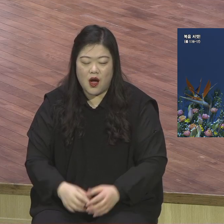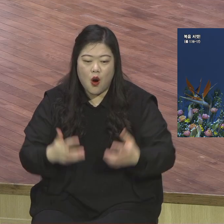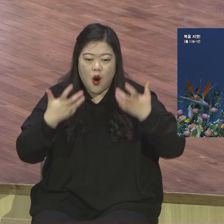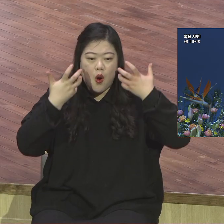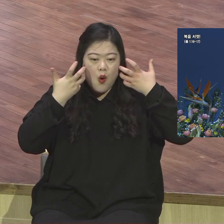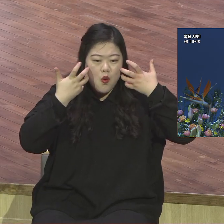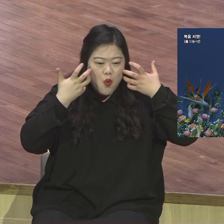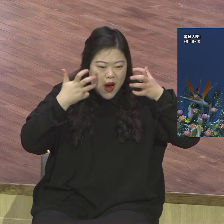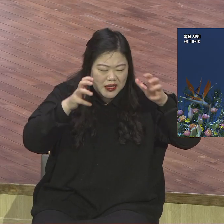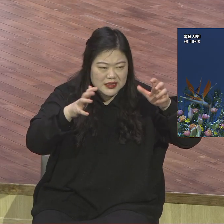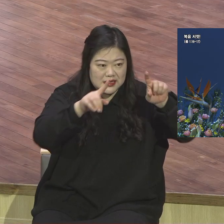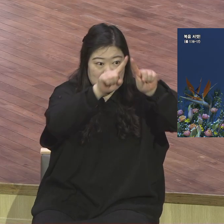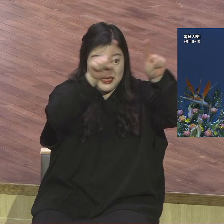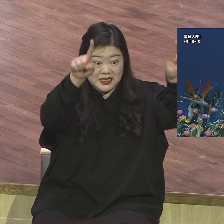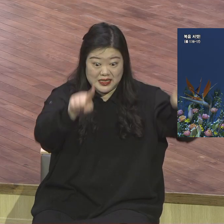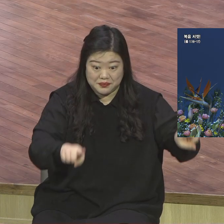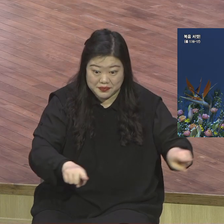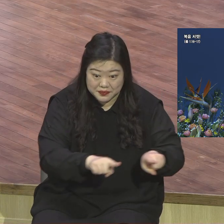글씨나